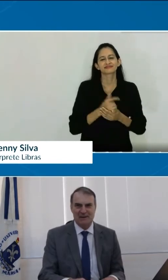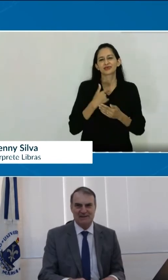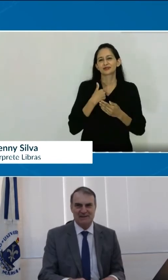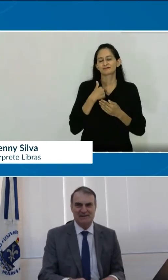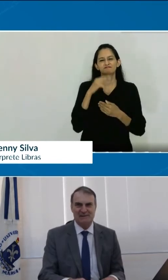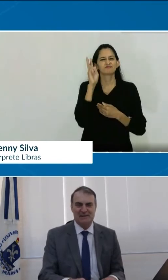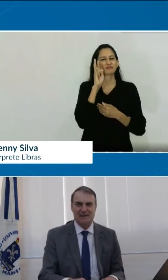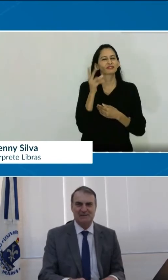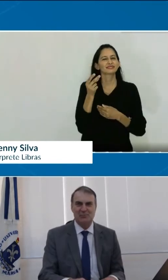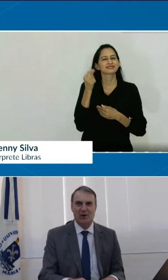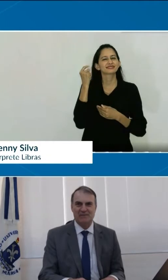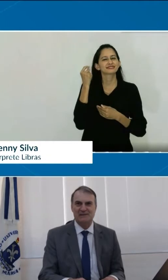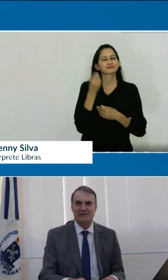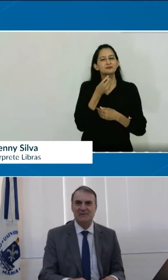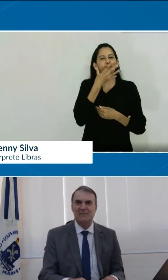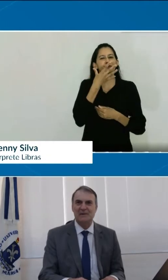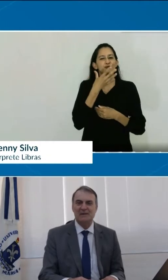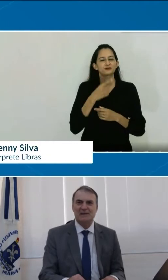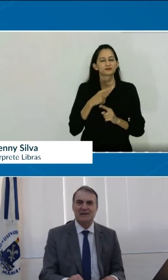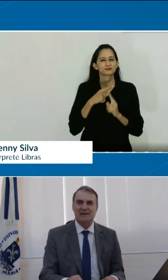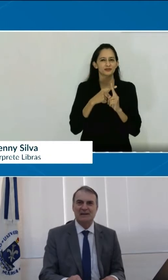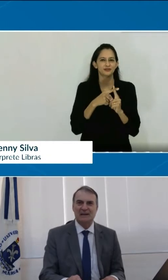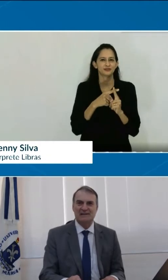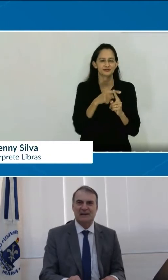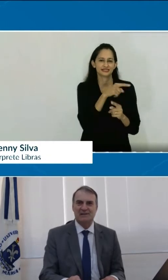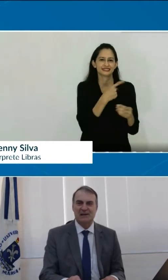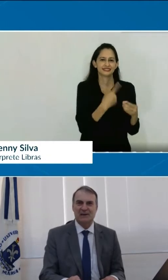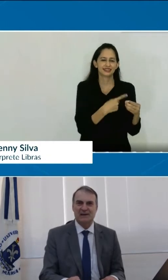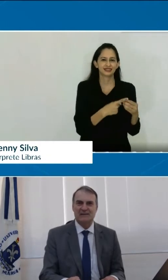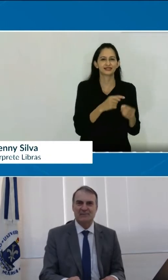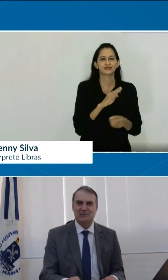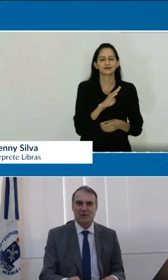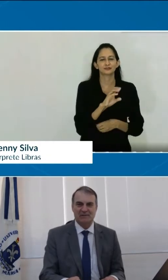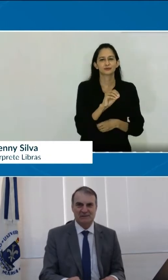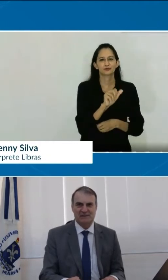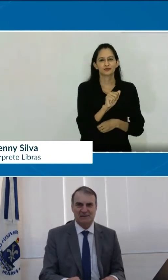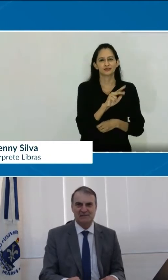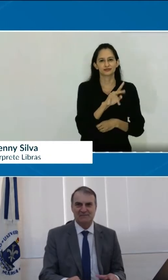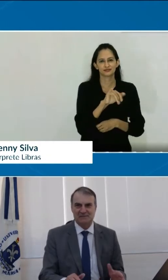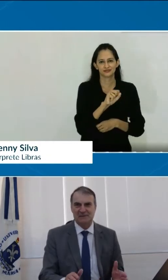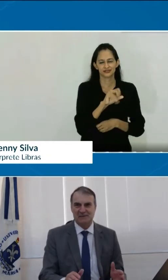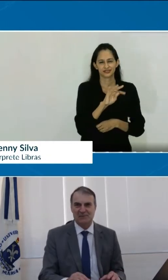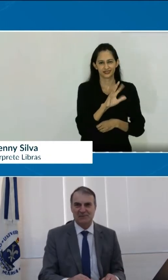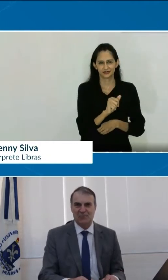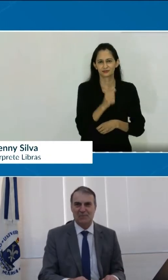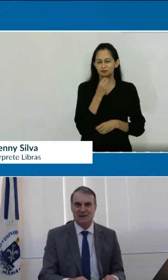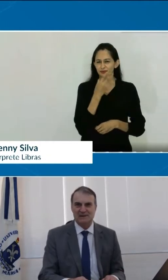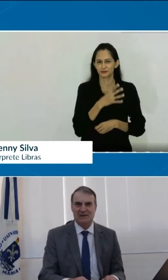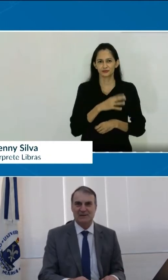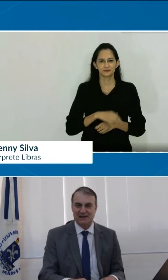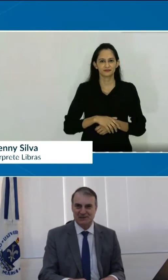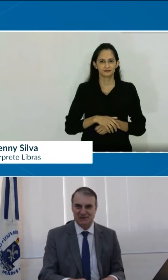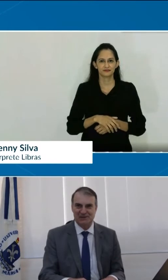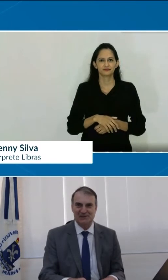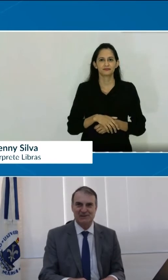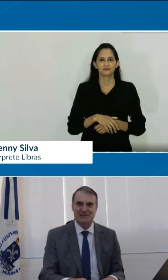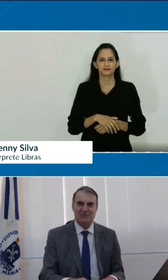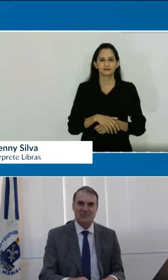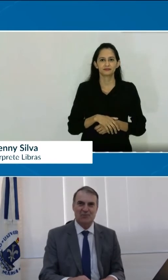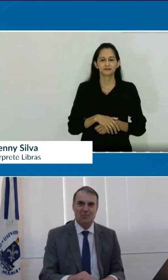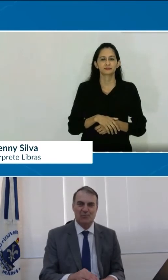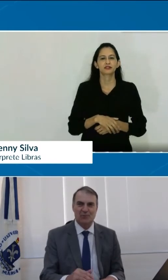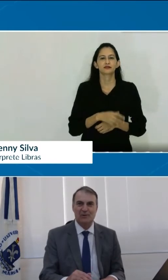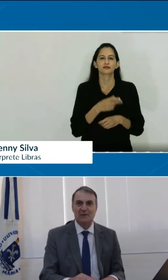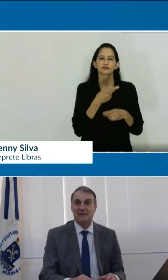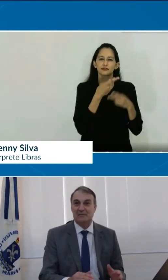ótimas lembranças de Boa Vista e dessa região aí de Boa Vista, né? Visitamos algumas aldeias